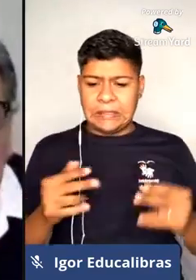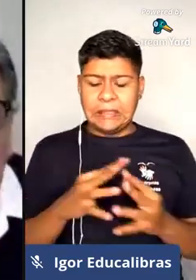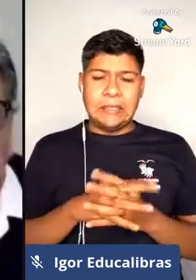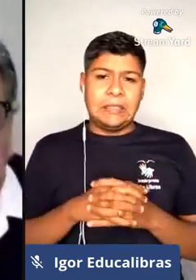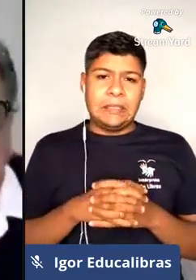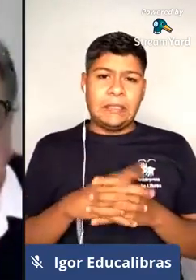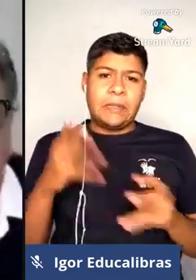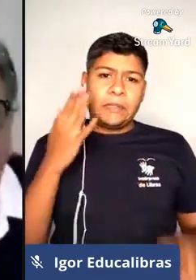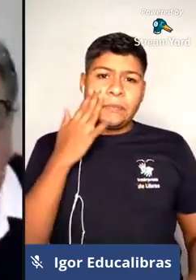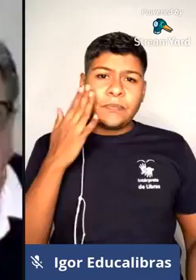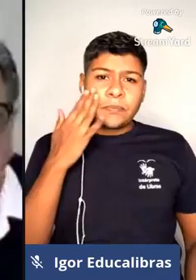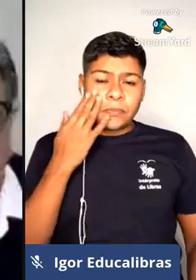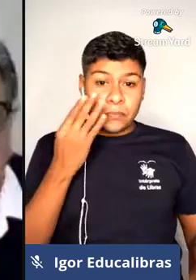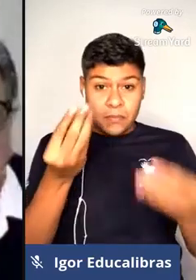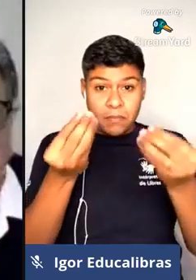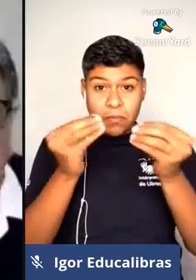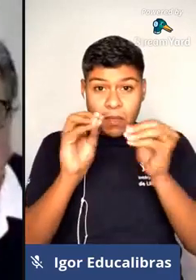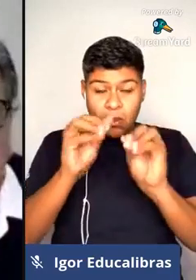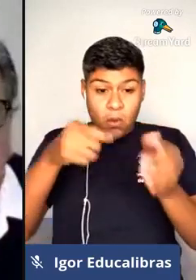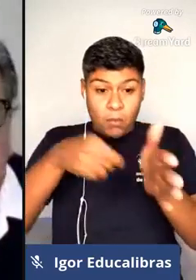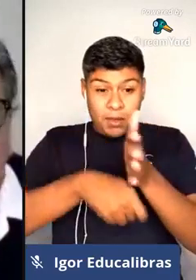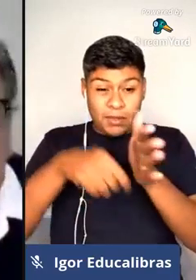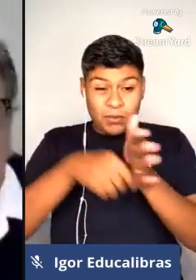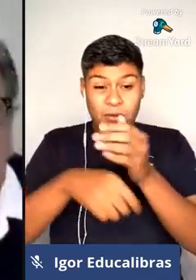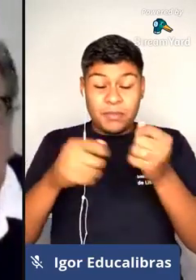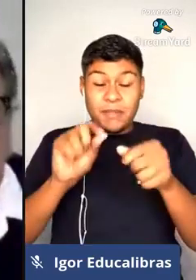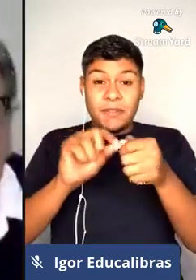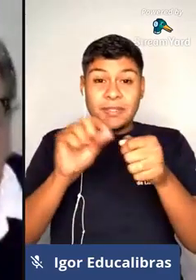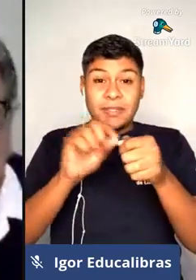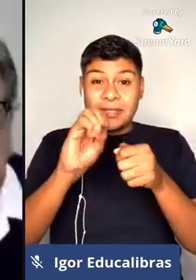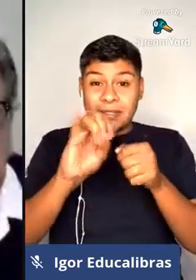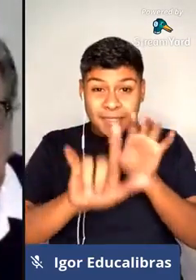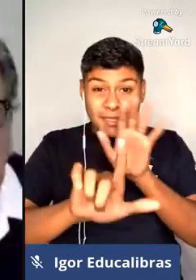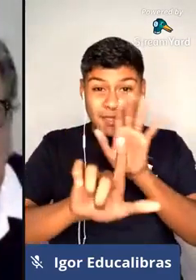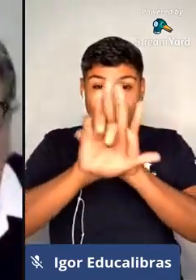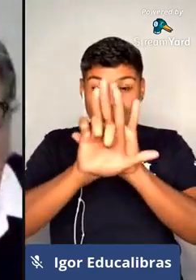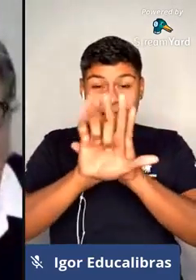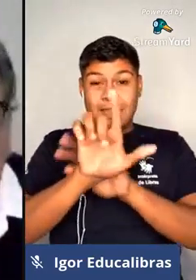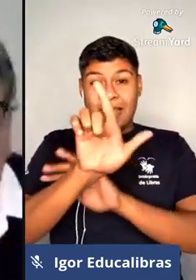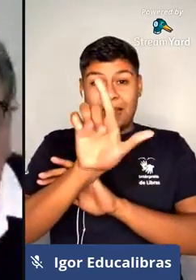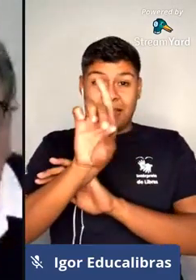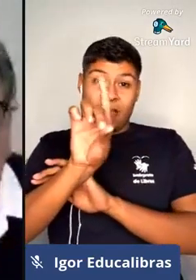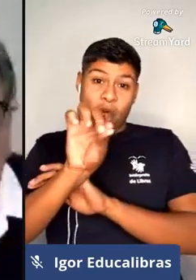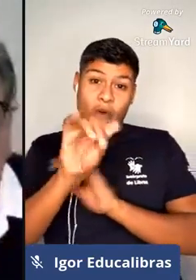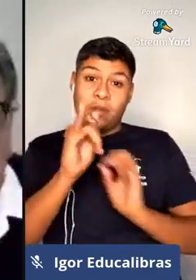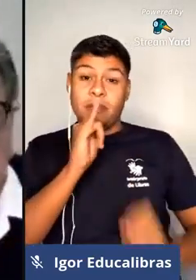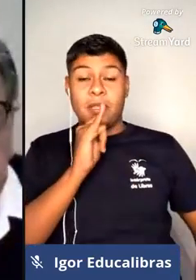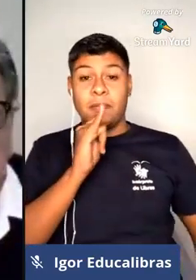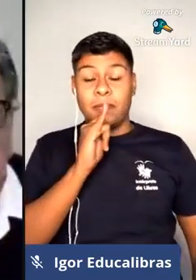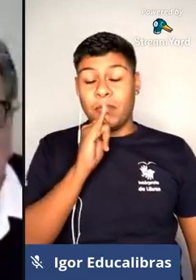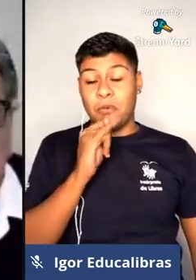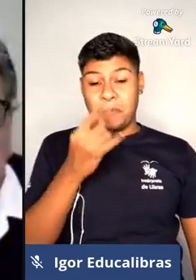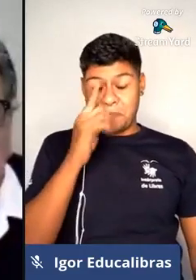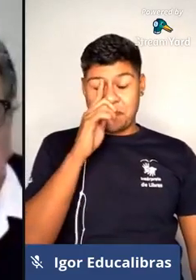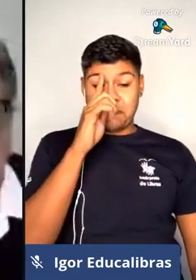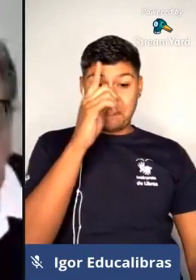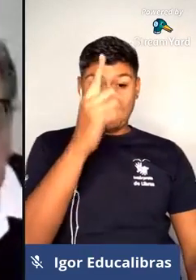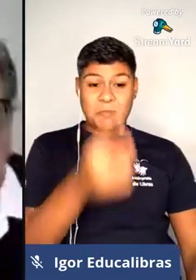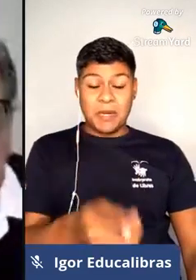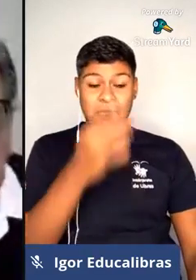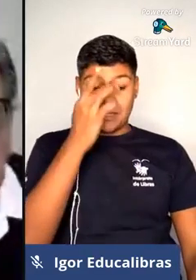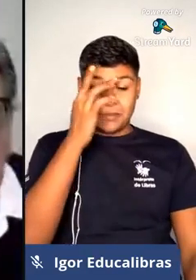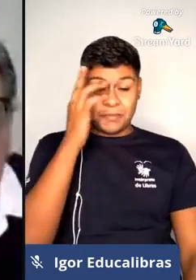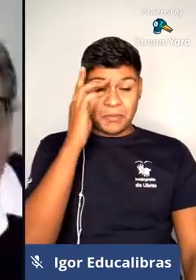são colocados lá, obrigatoriamente tem que fazer, mas se não tiver na LDO, por exemplo, dispositivos a favor de pessoa